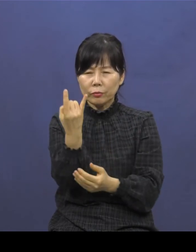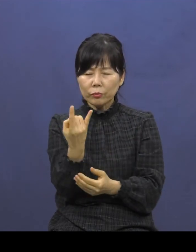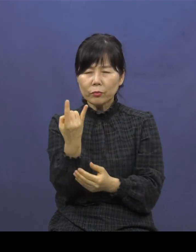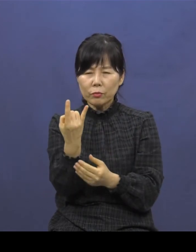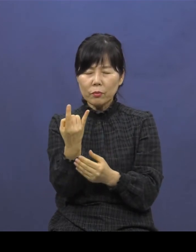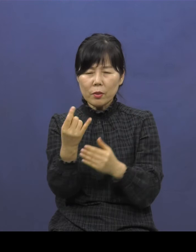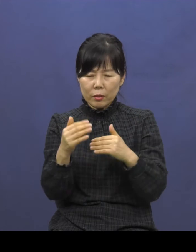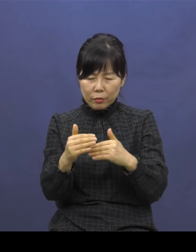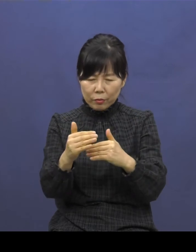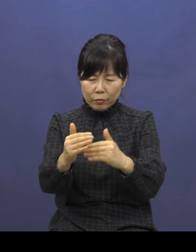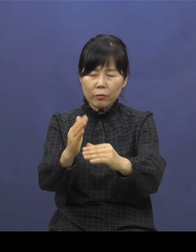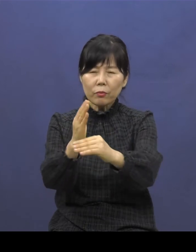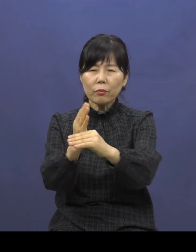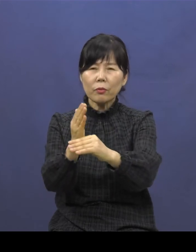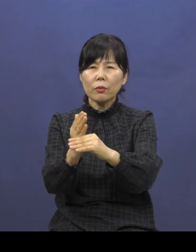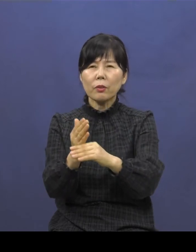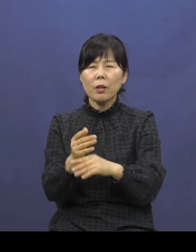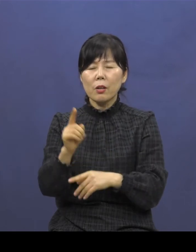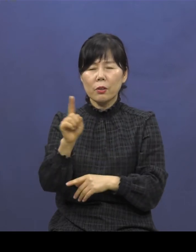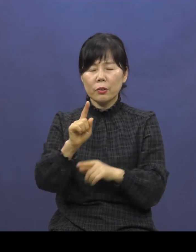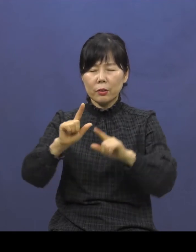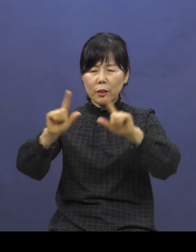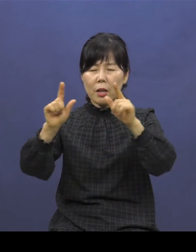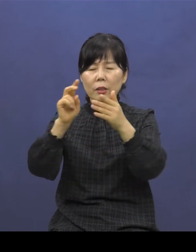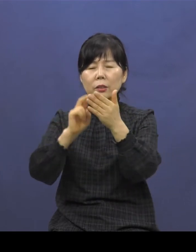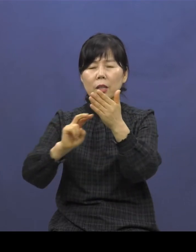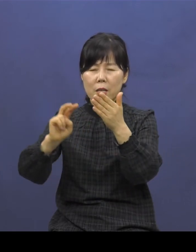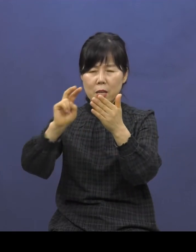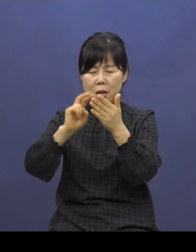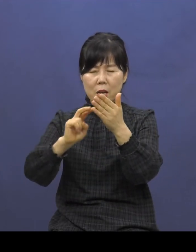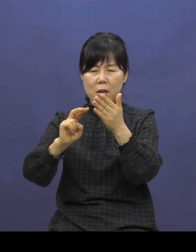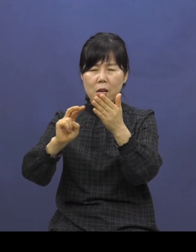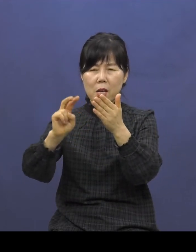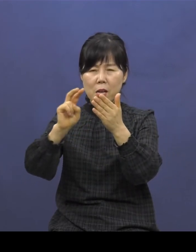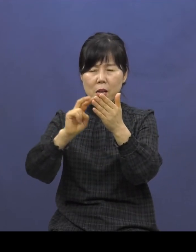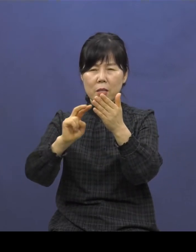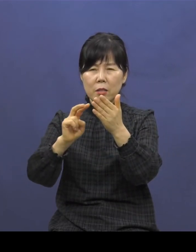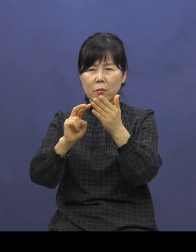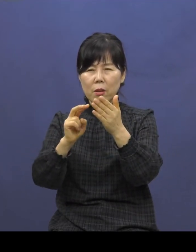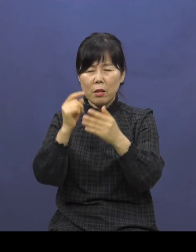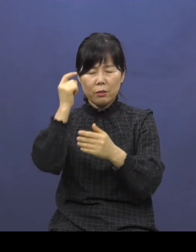영성순례가 진행되고 있는 중에서 어느 날 찬양 하나가 그를 살렸어요.